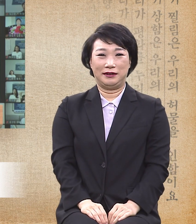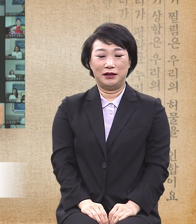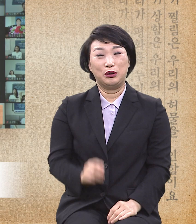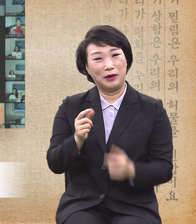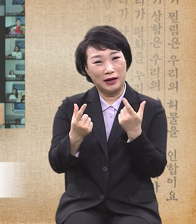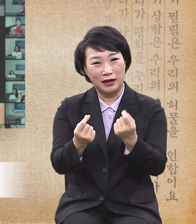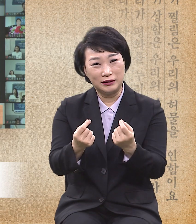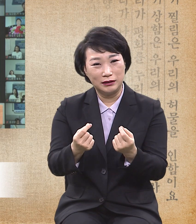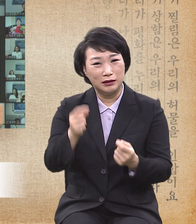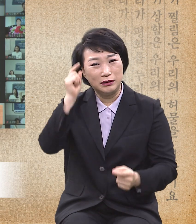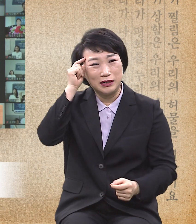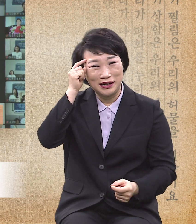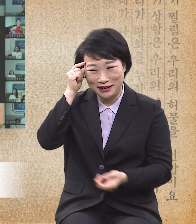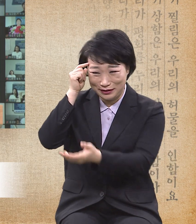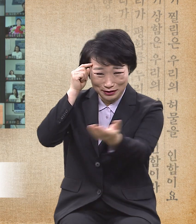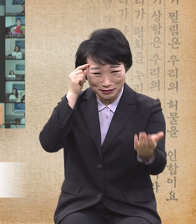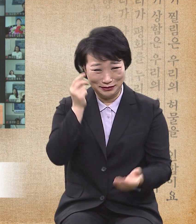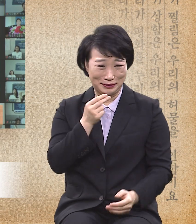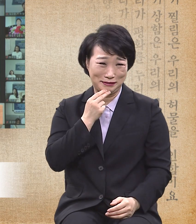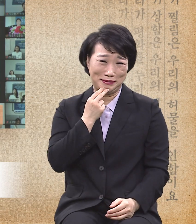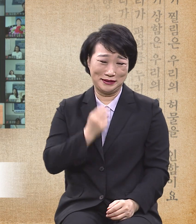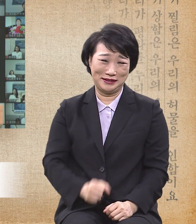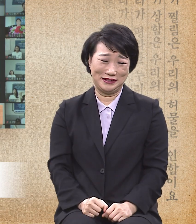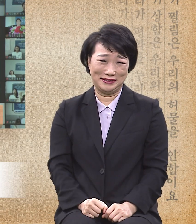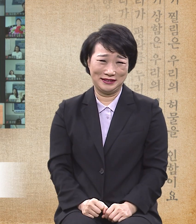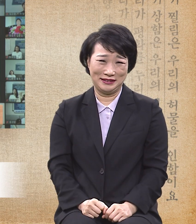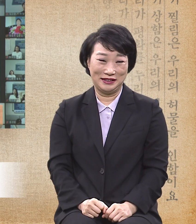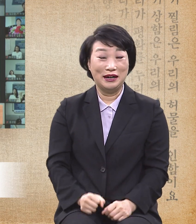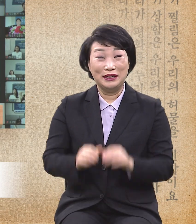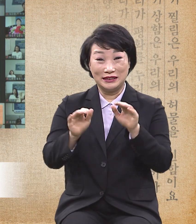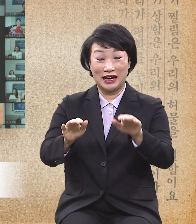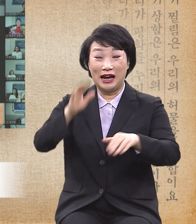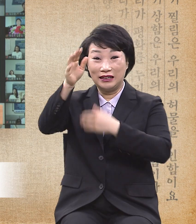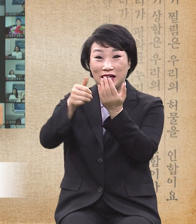그런 생각 안 해보고 살잖아요. 하나님이